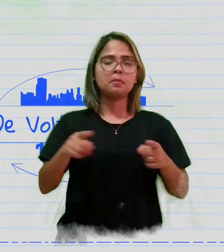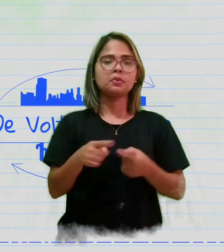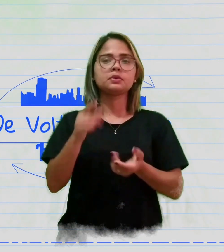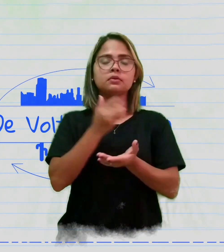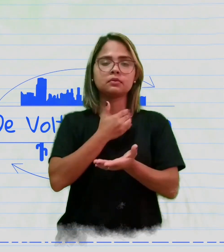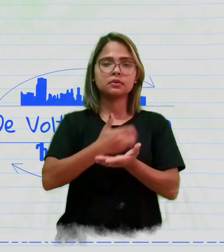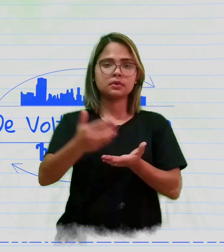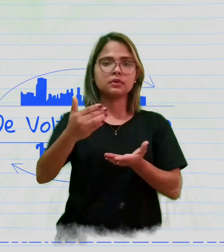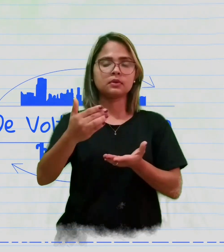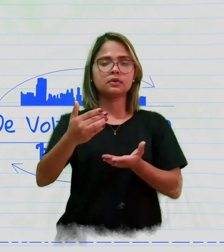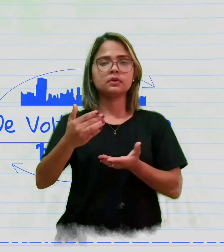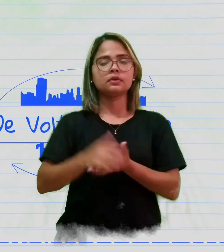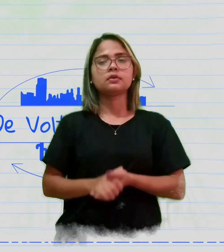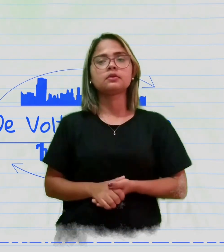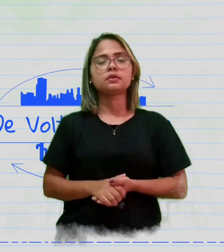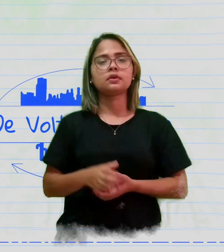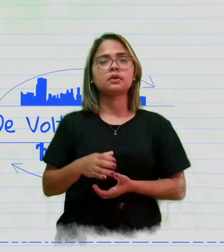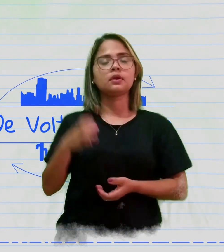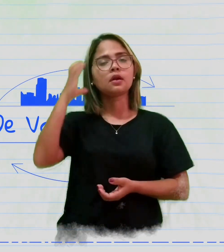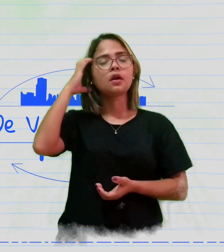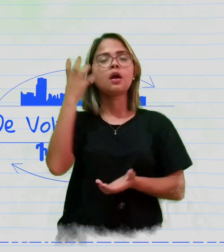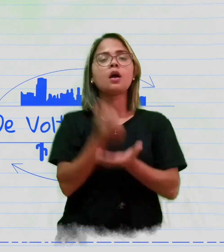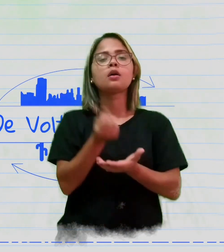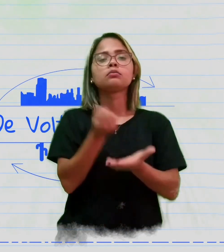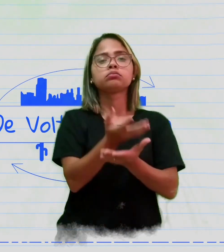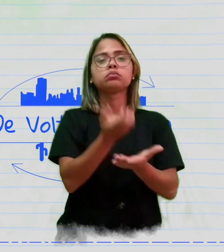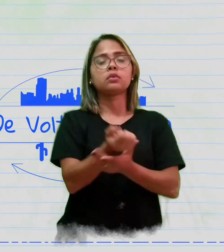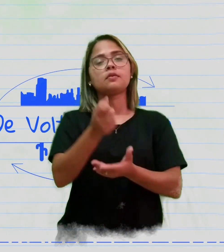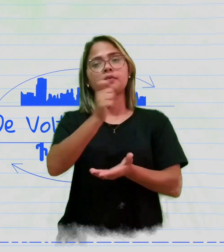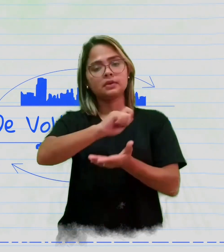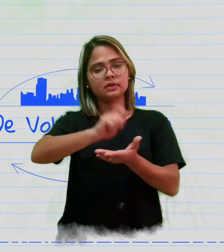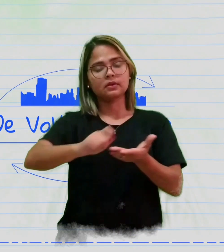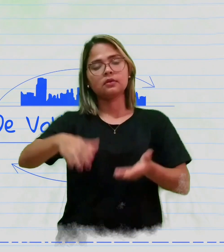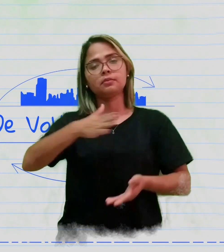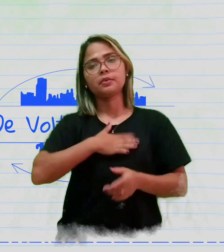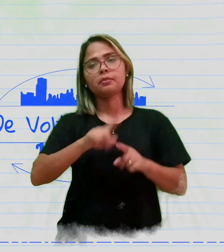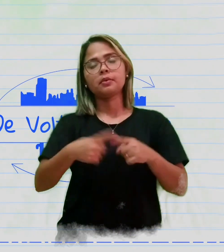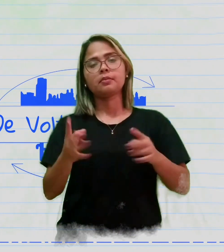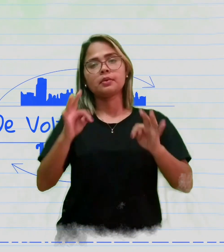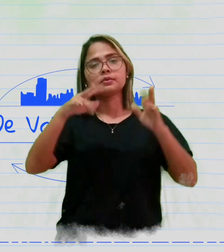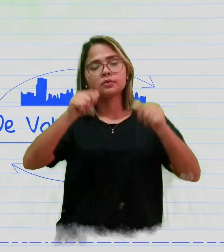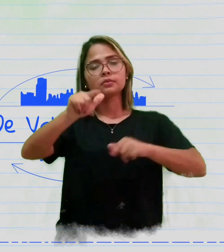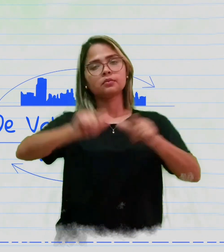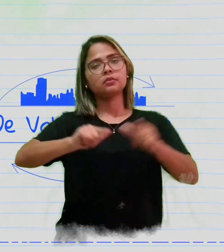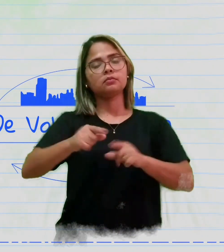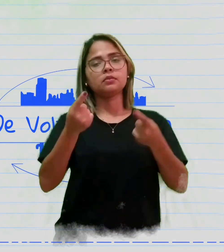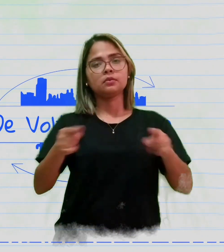de Libras e ela é Genilza Micaeli. Gratidão por tornar o nosso trabalho um pouco mais acessível e abrangente, contribuindo com o meu sonho